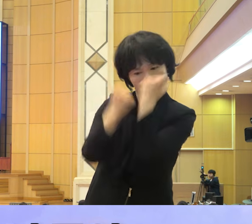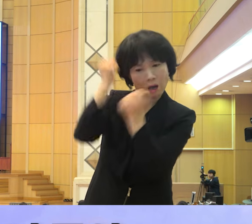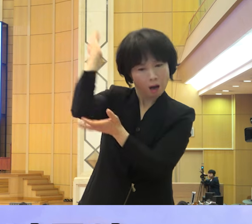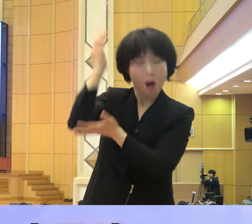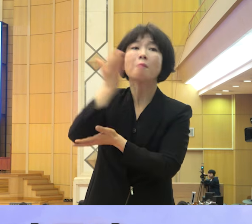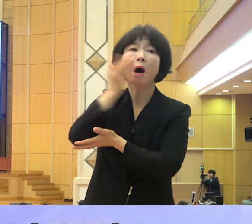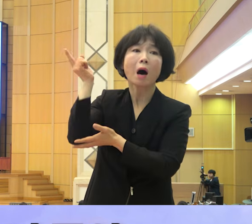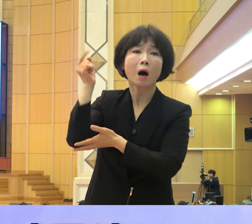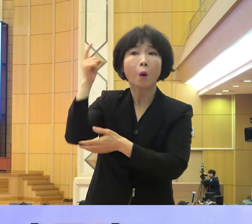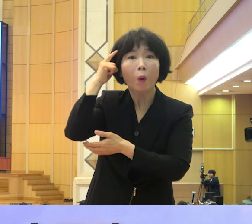알고 믿으라는 말씀입니다.